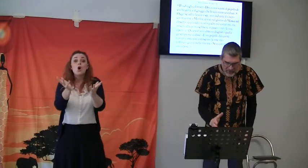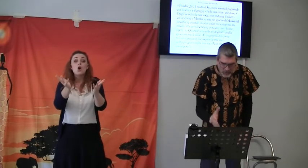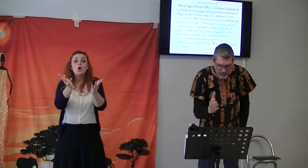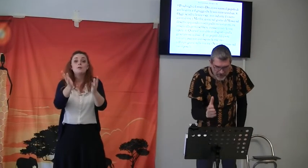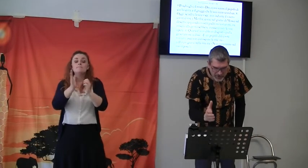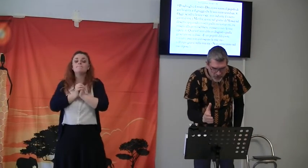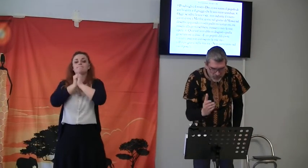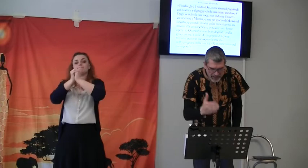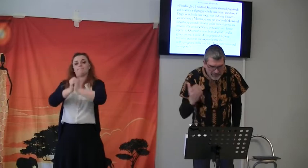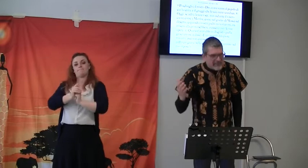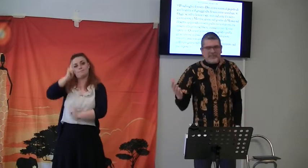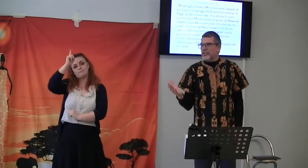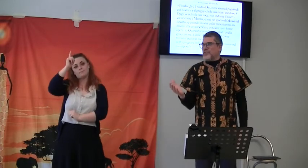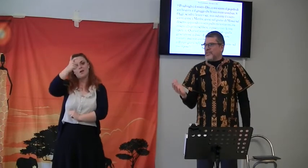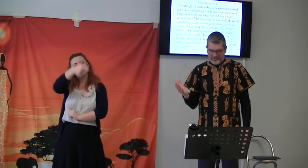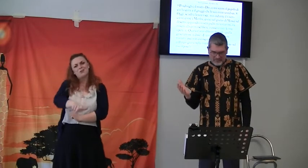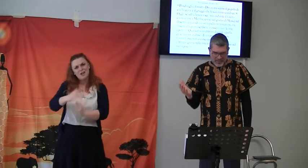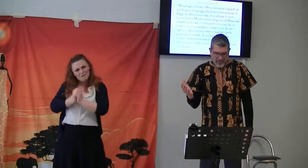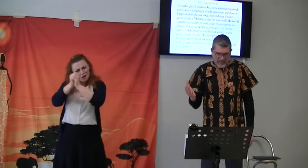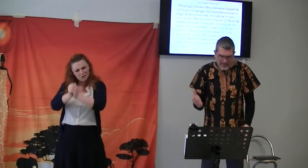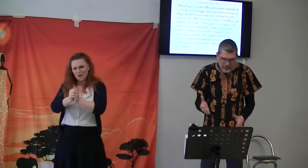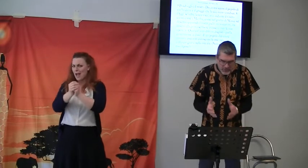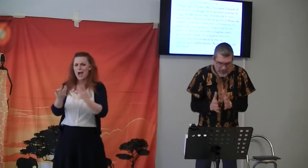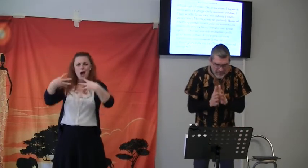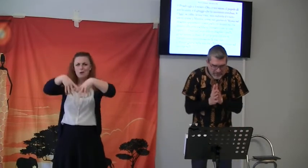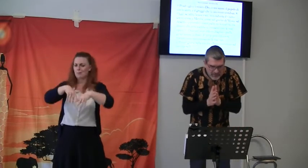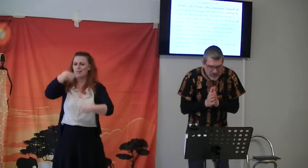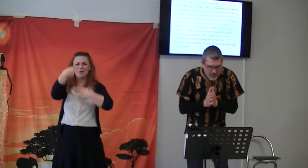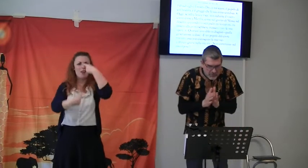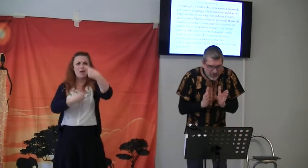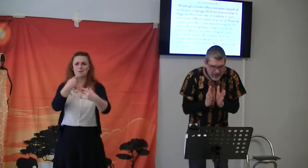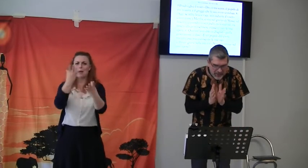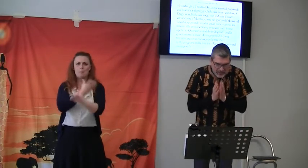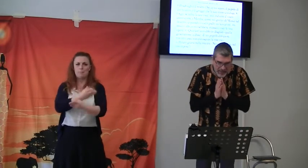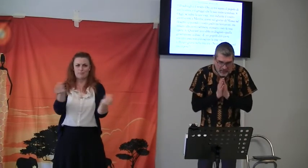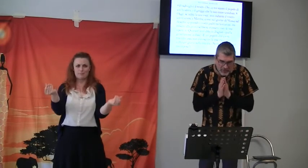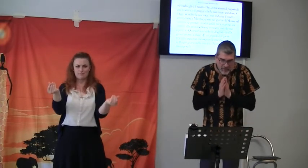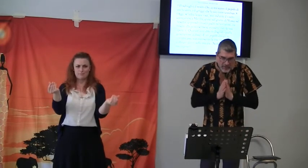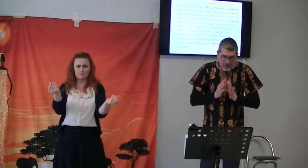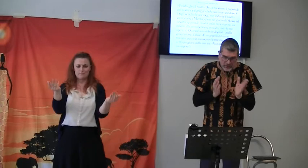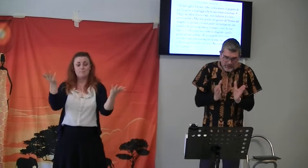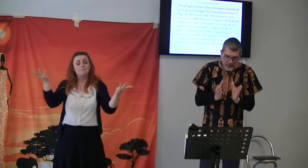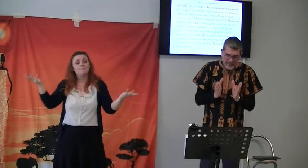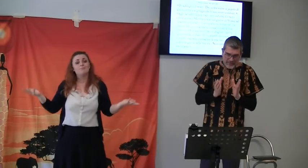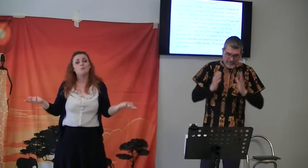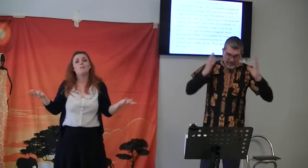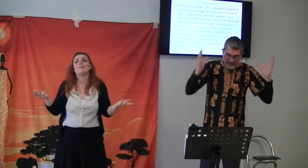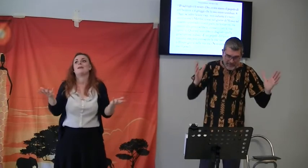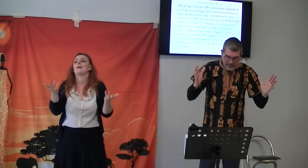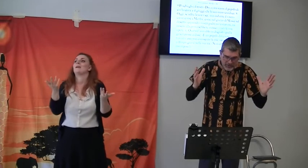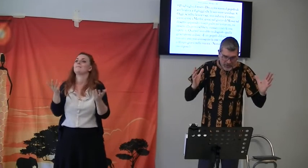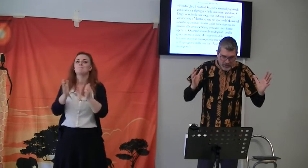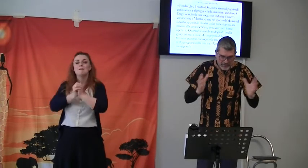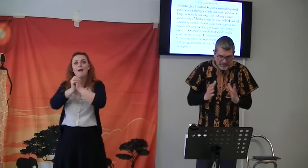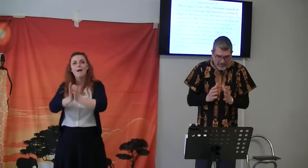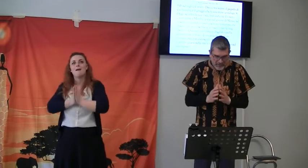Perché se tu adori Dio non puoi lamentarti di Lui. Perché se tu ti lamenti del Signore non puoi anche adorarlo. Con l'adorazione si esalta la grandezza